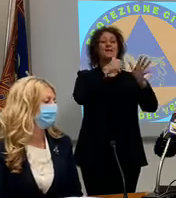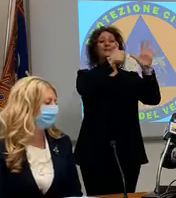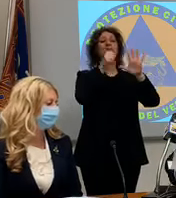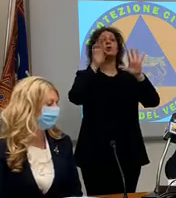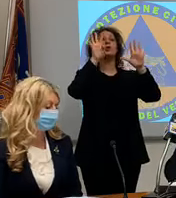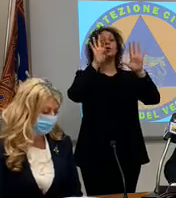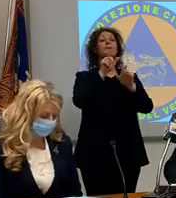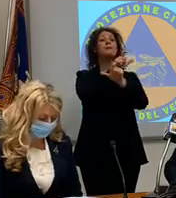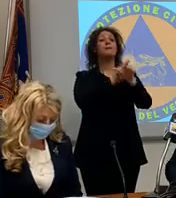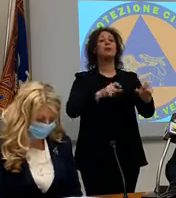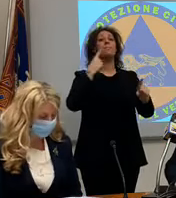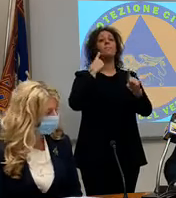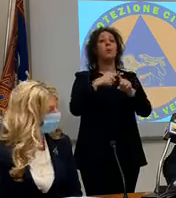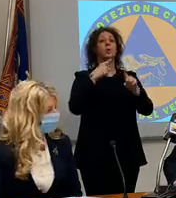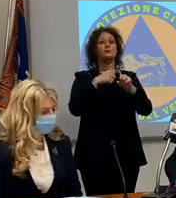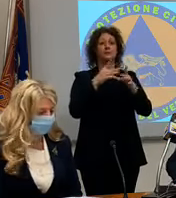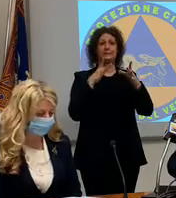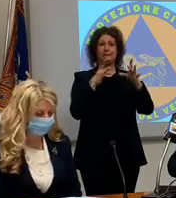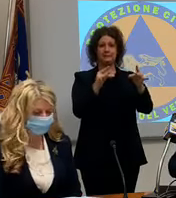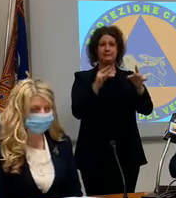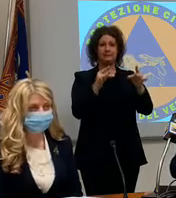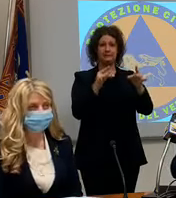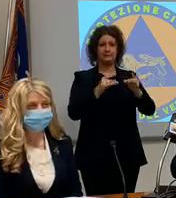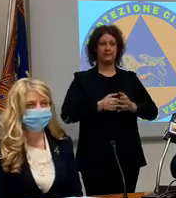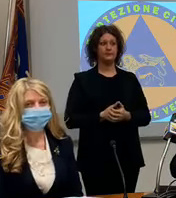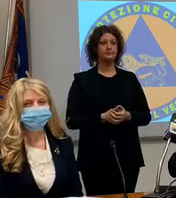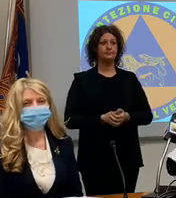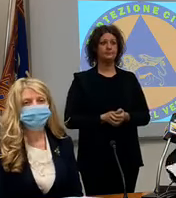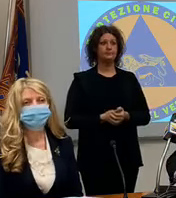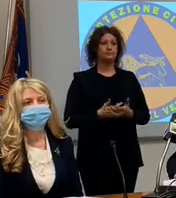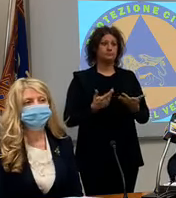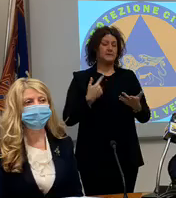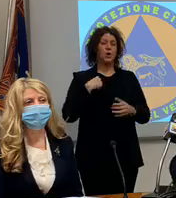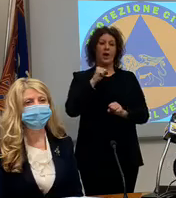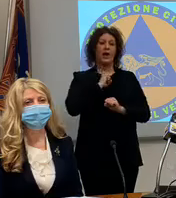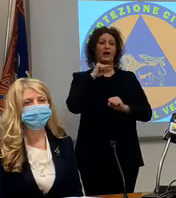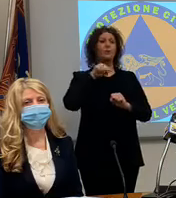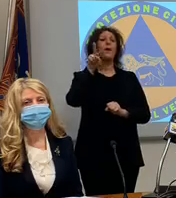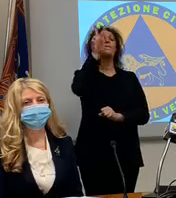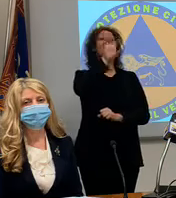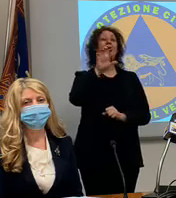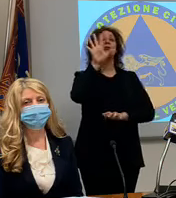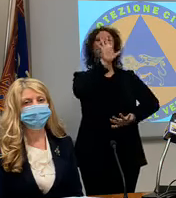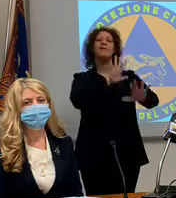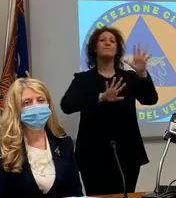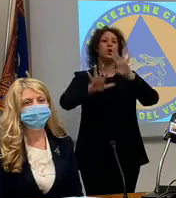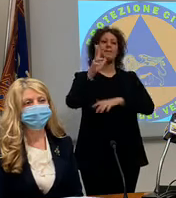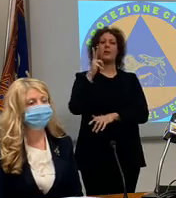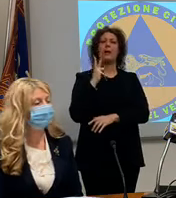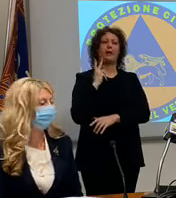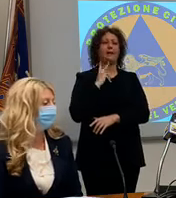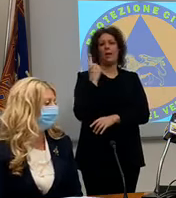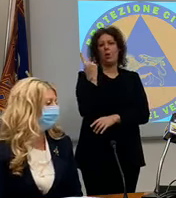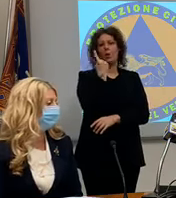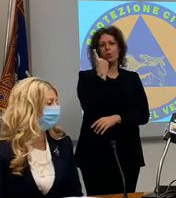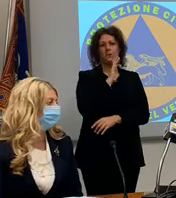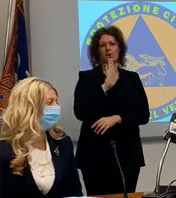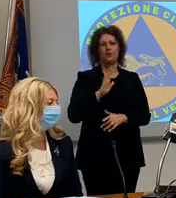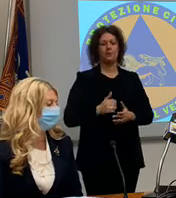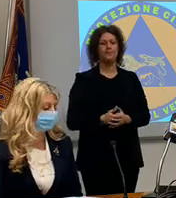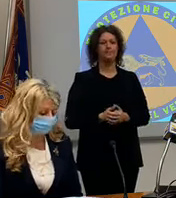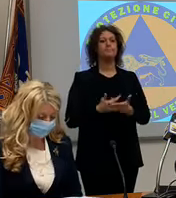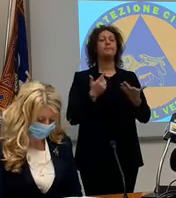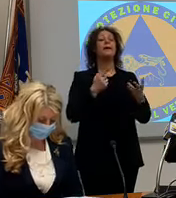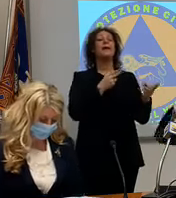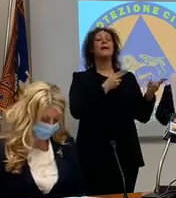positivi Penso che i venti siano gli unici ad così informati costantemente di quello che accade totale ricoverati per